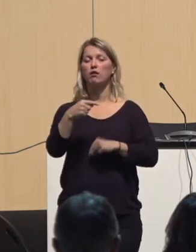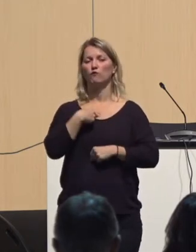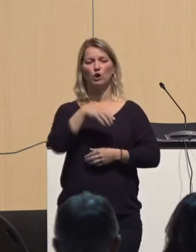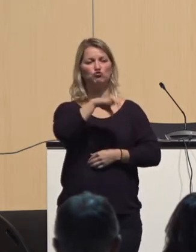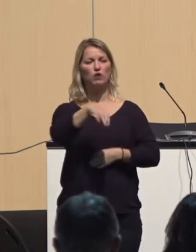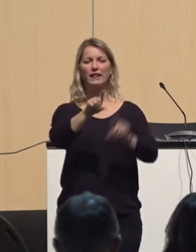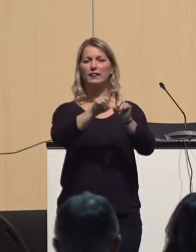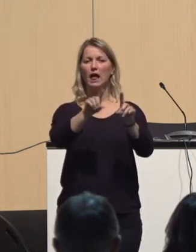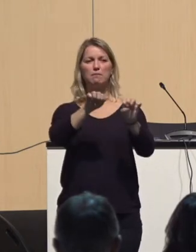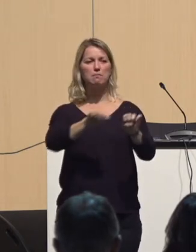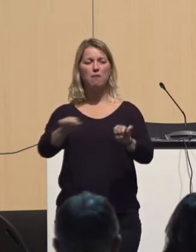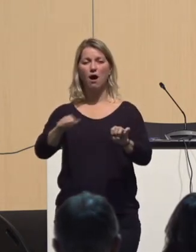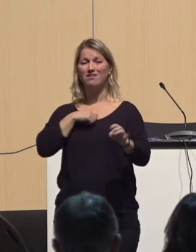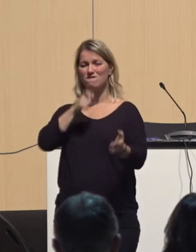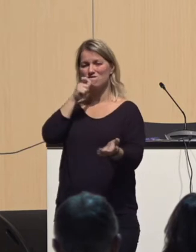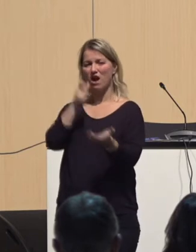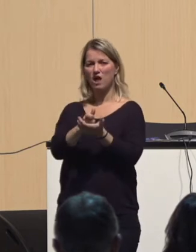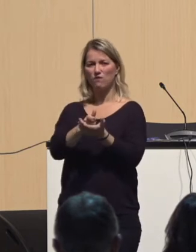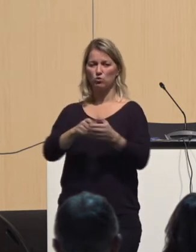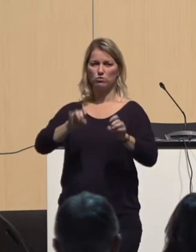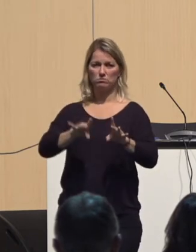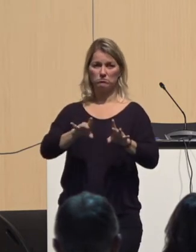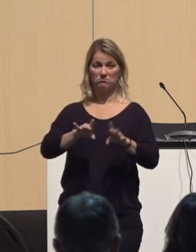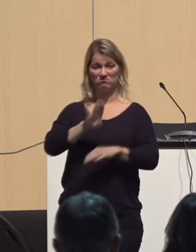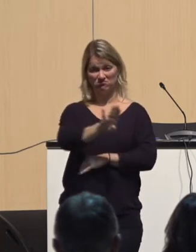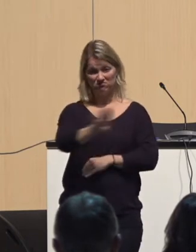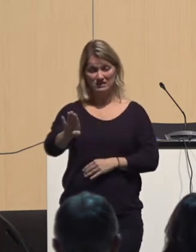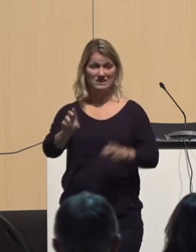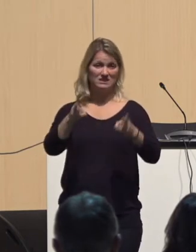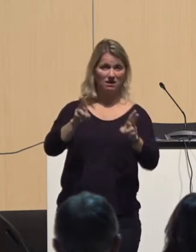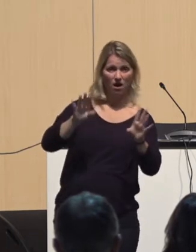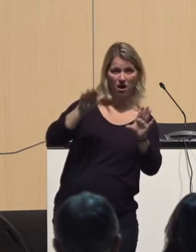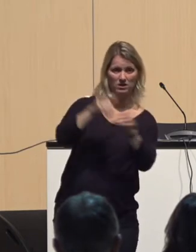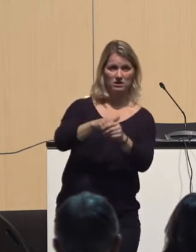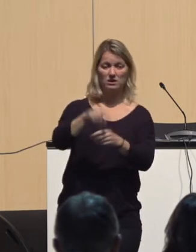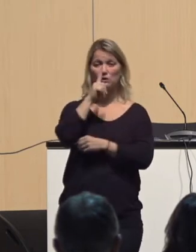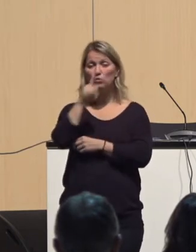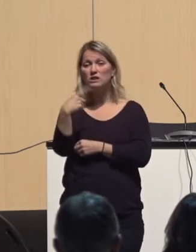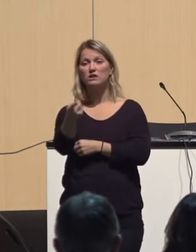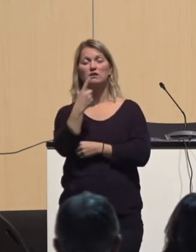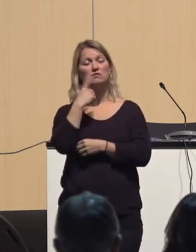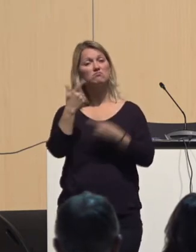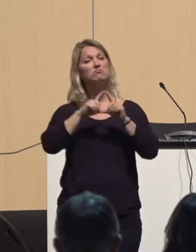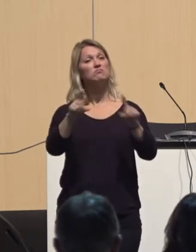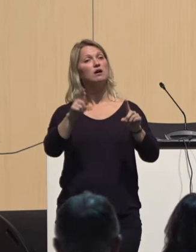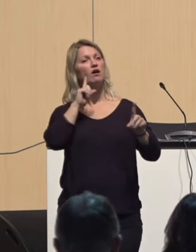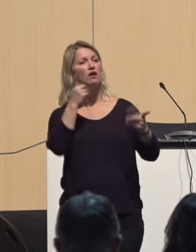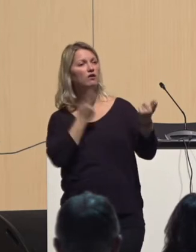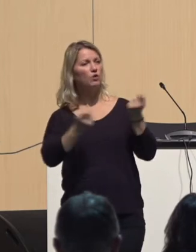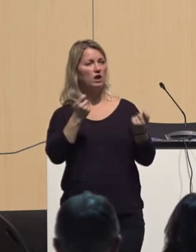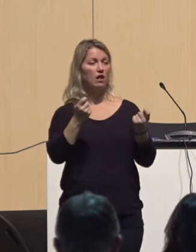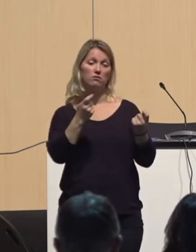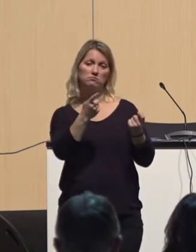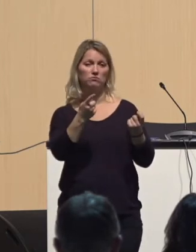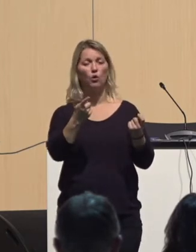städtischen Themenmärkten, deren Sicherheit und den engagierten Veranstaltern und Händlern schuldig. Ich wiederhole noch